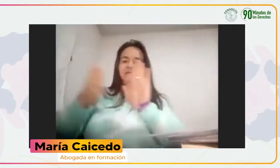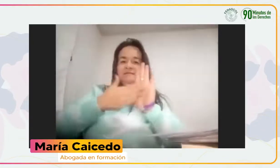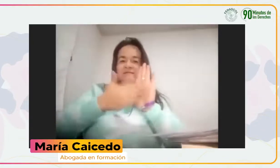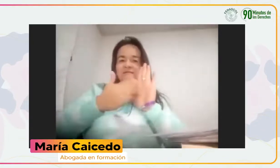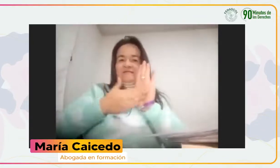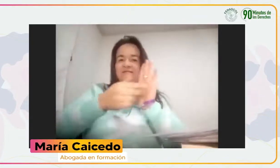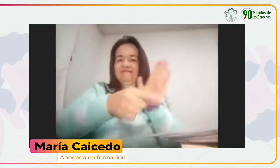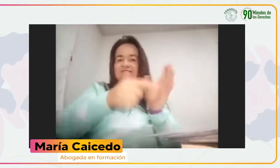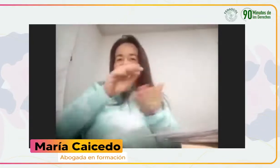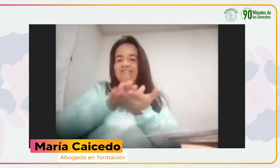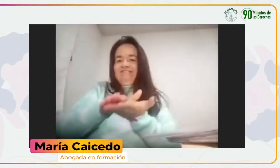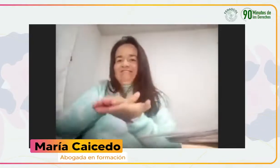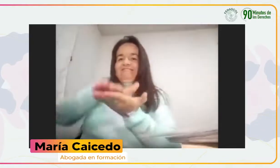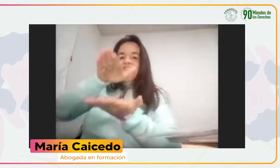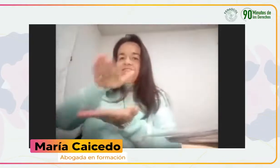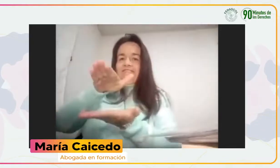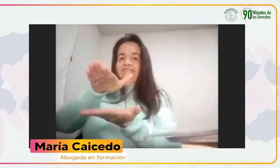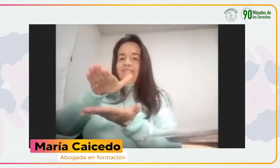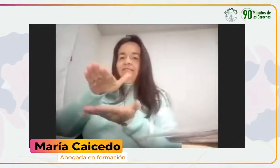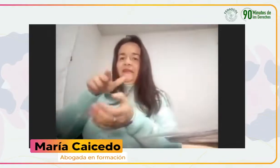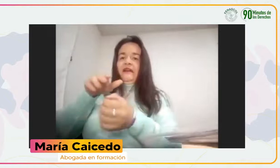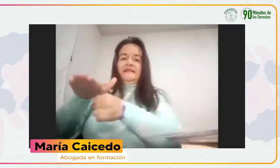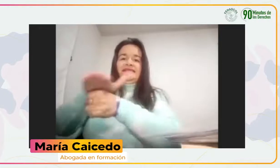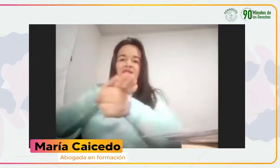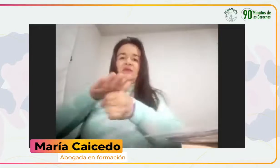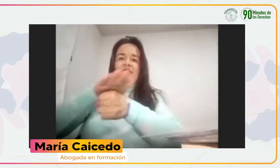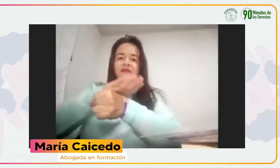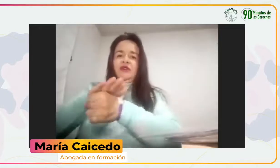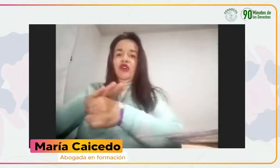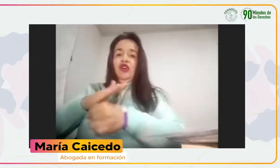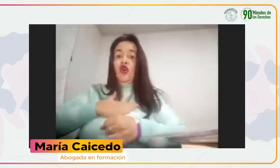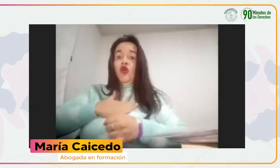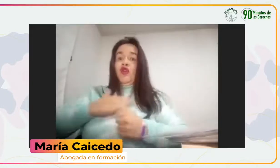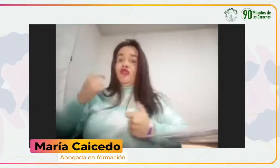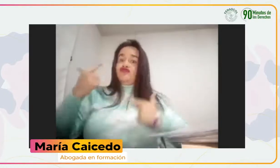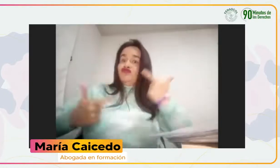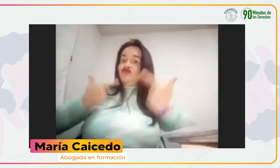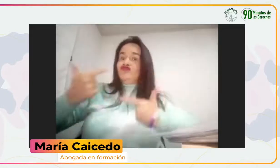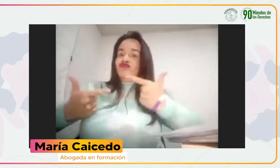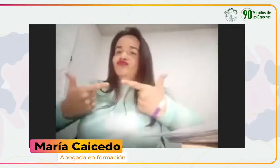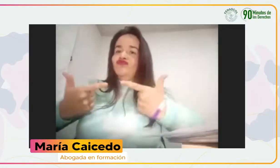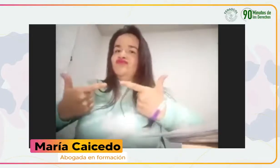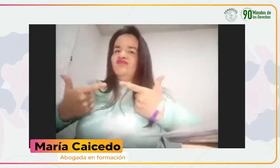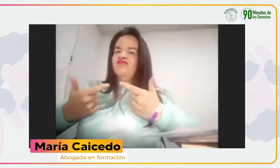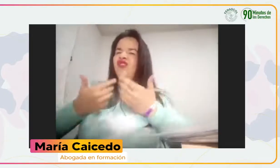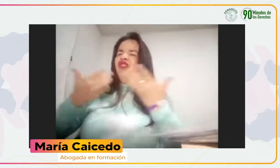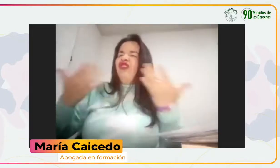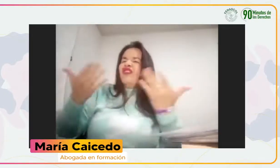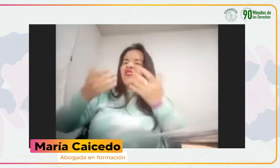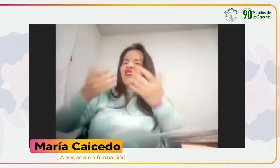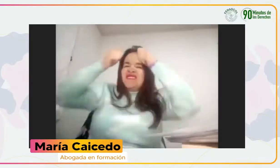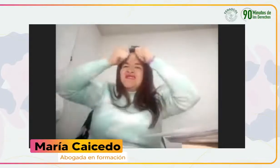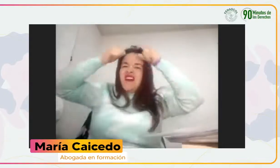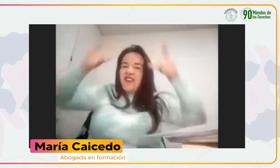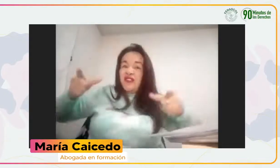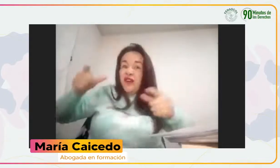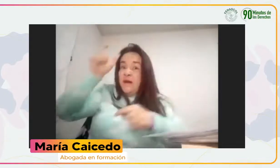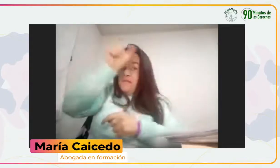este, hicimos las denuncias ante fiscalía, llevamos todo estas hojas